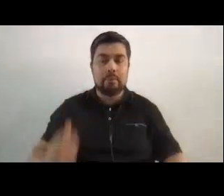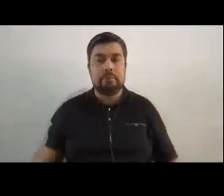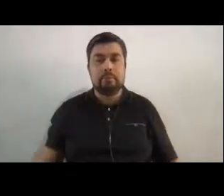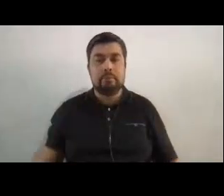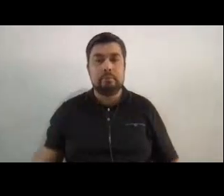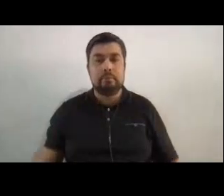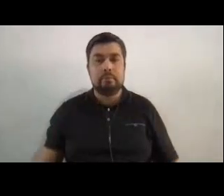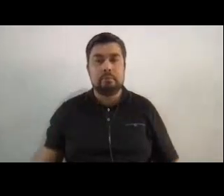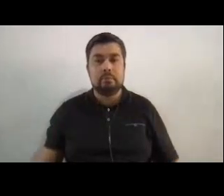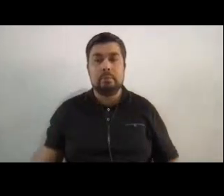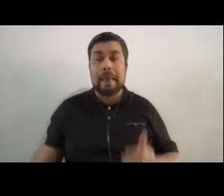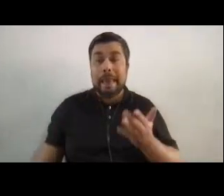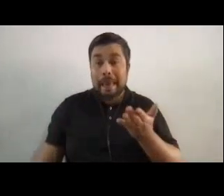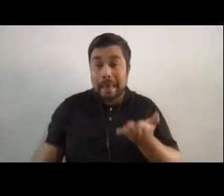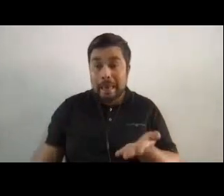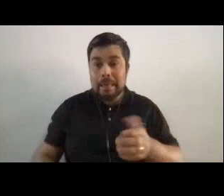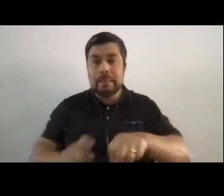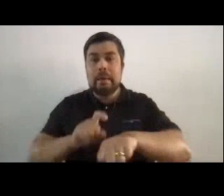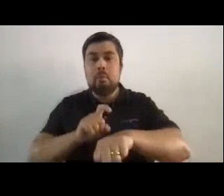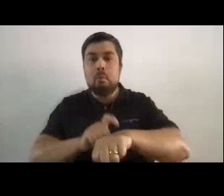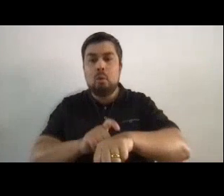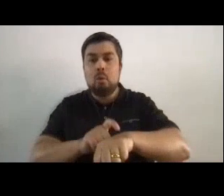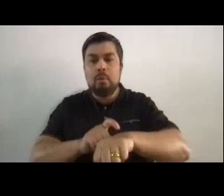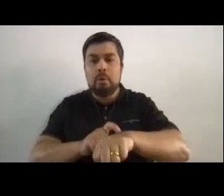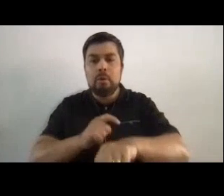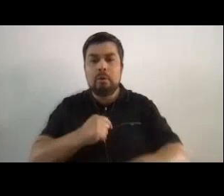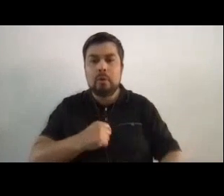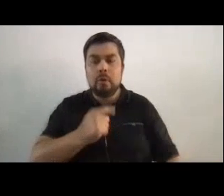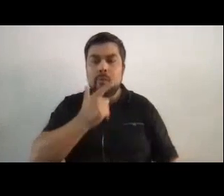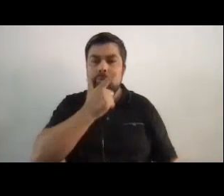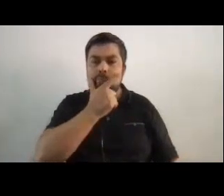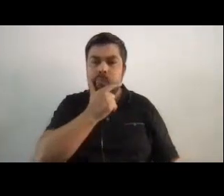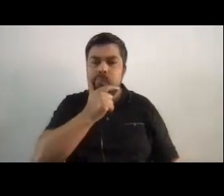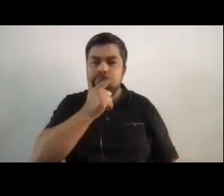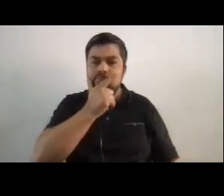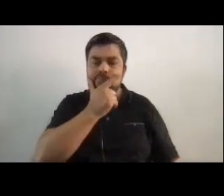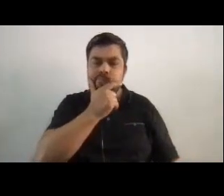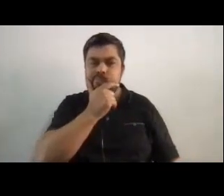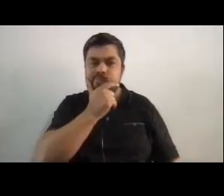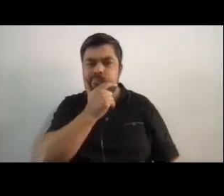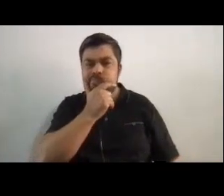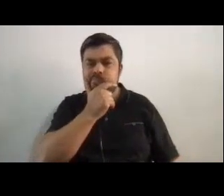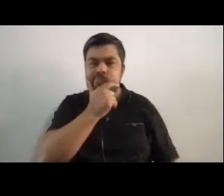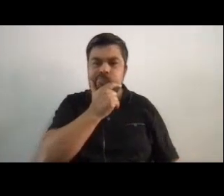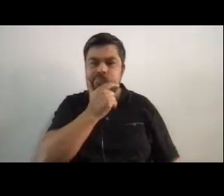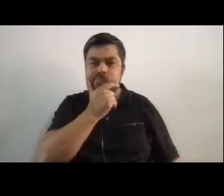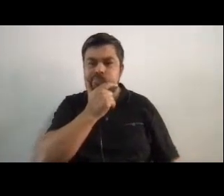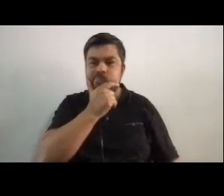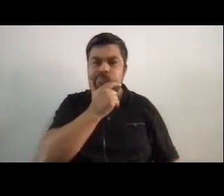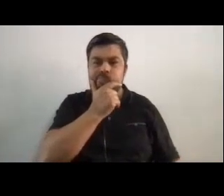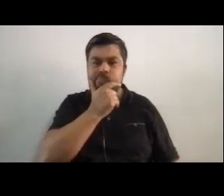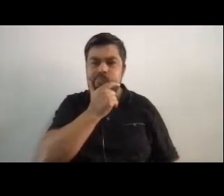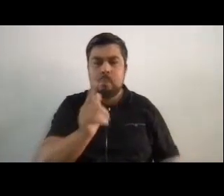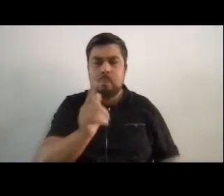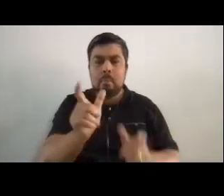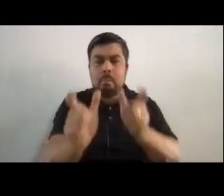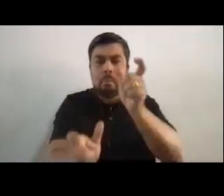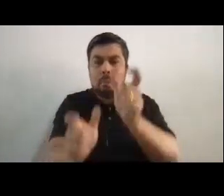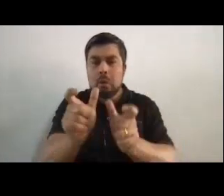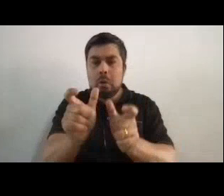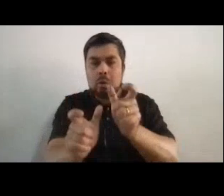En ese momento entonces me pensé a cuestionar cuál era el rol que tenían los educadores